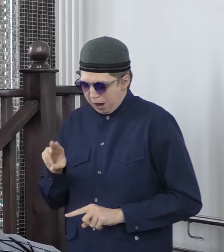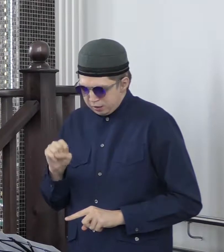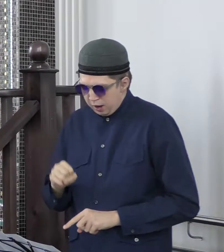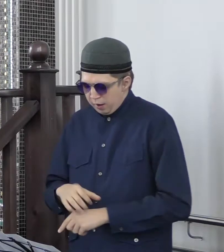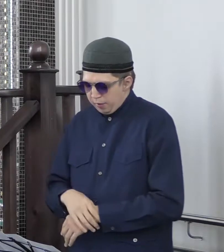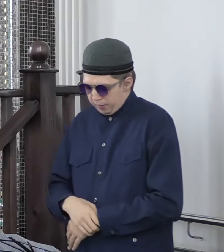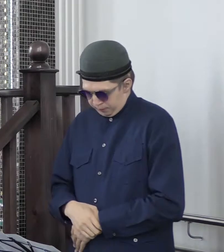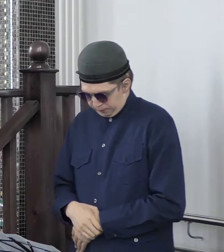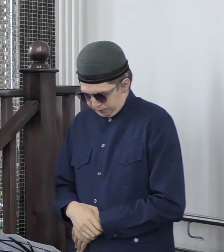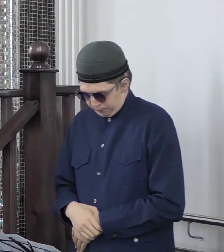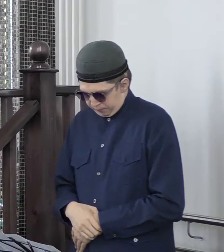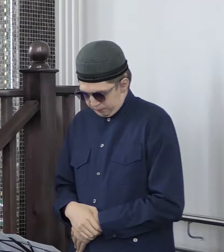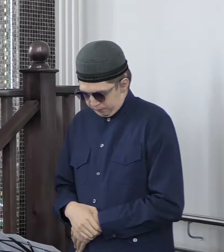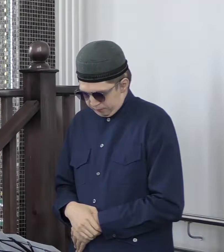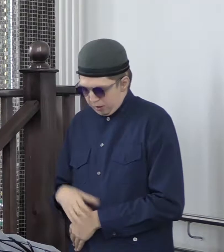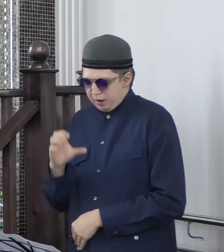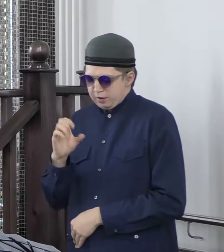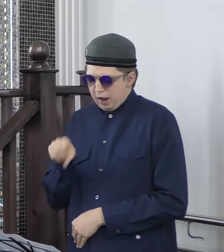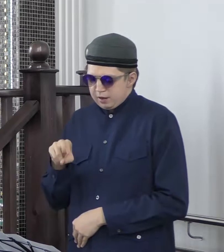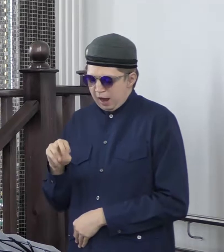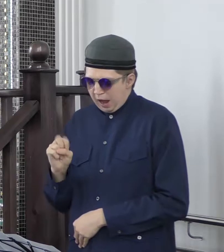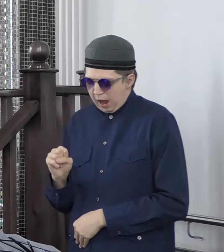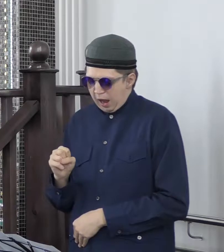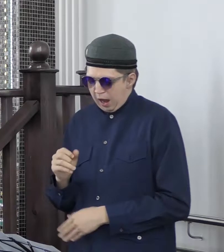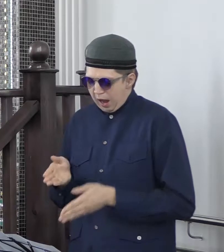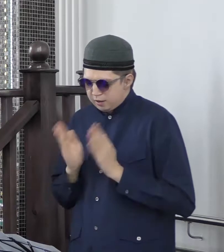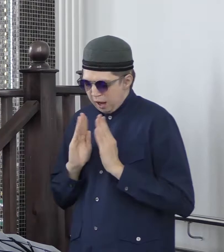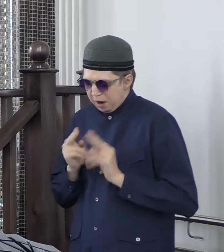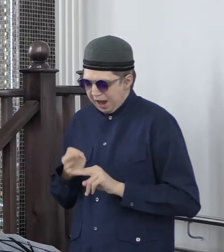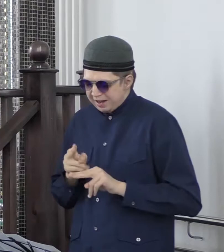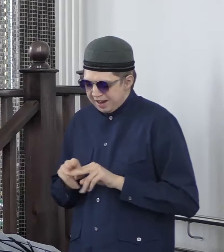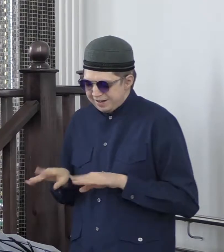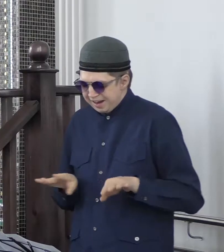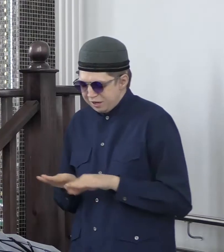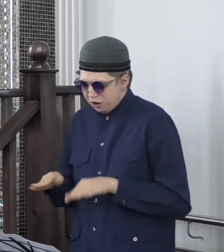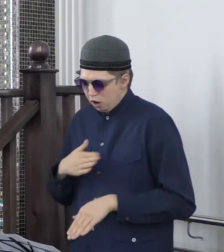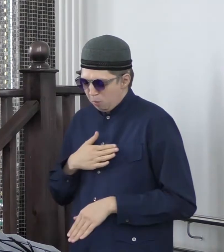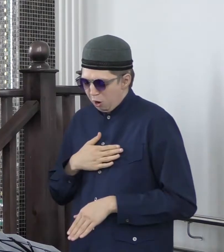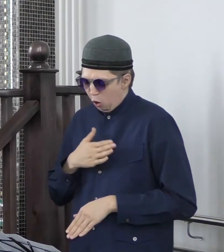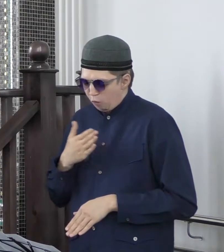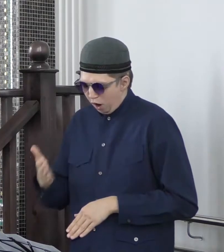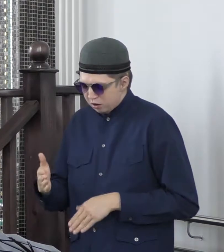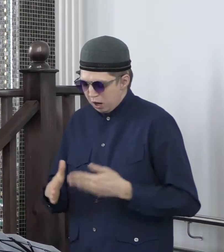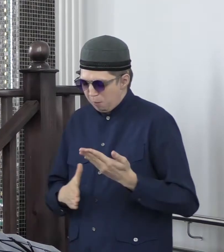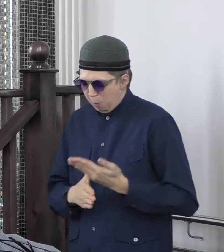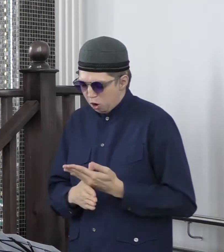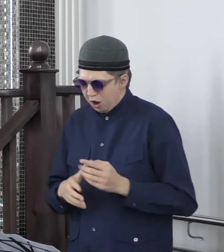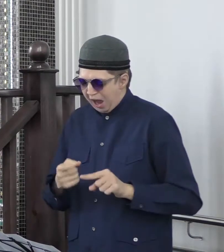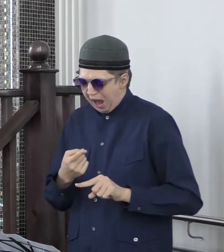الله تعالى نصرنا إكي جمعه ورسلنا وفق الله قردشنا بزنه الله تعالى أخرى نشاط